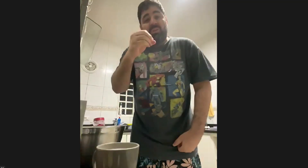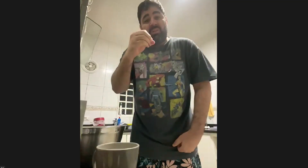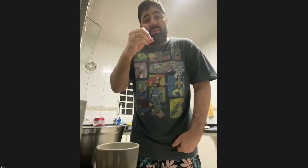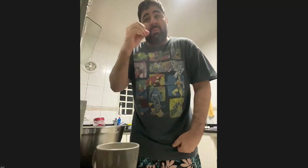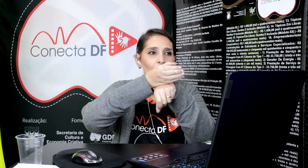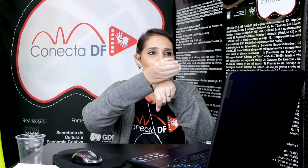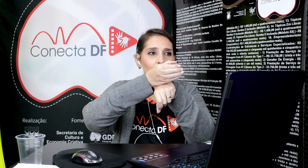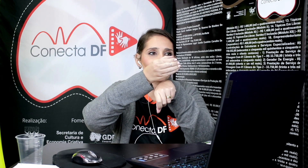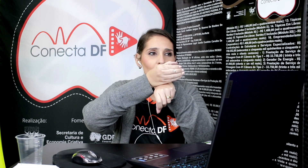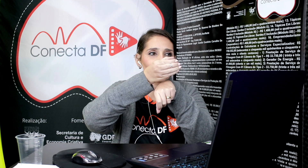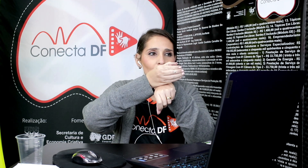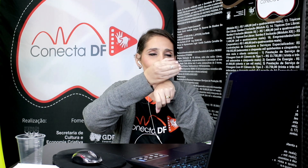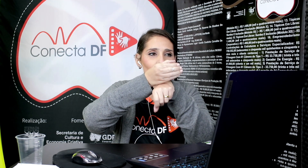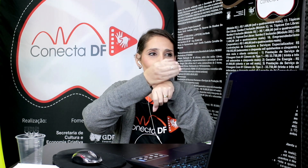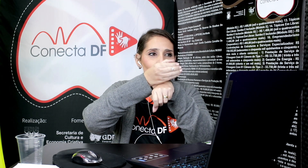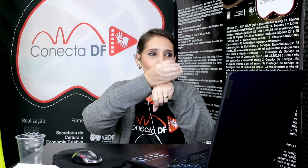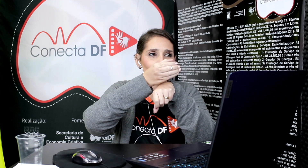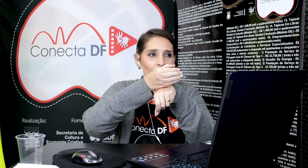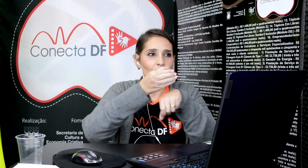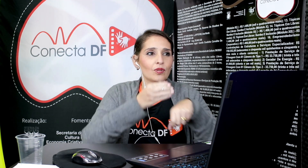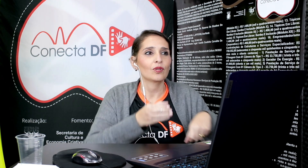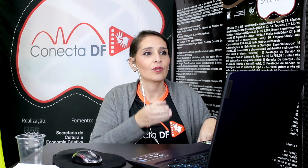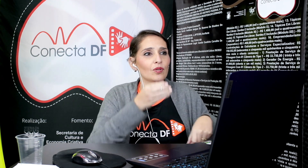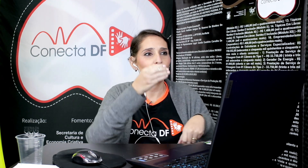Letra C, assim, ó, copo.